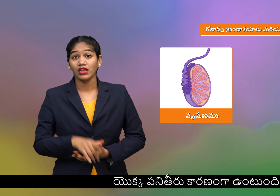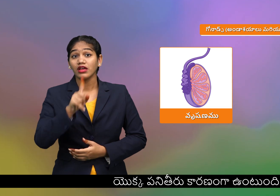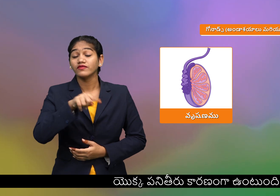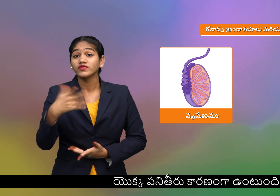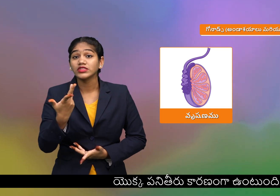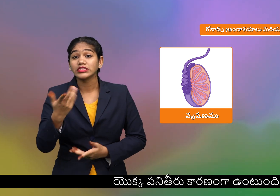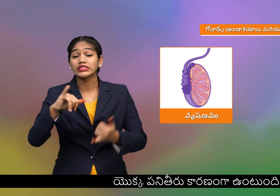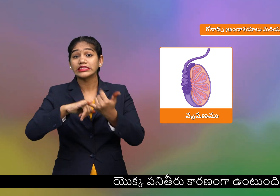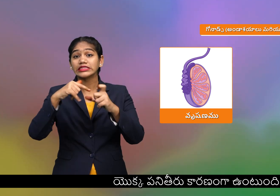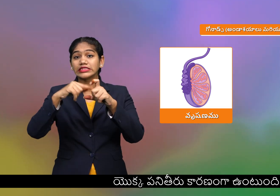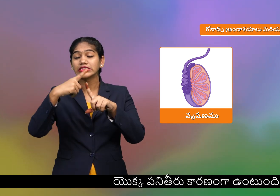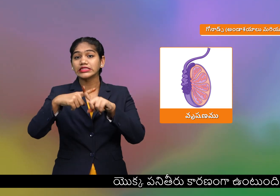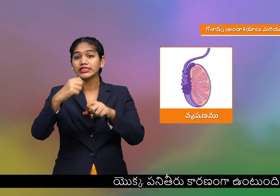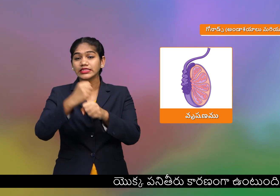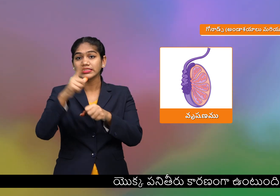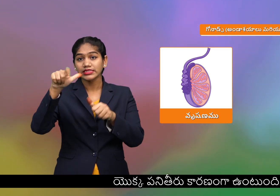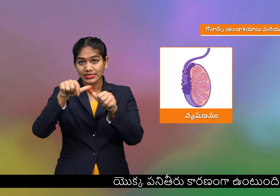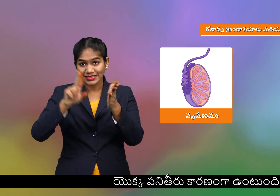యొక్క పనితీరు కారణంగా ఉంటుంది.